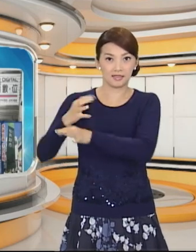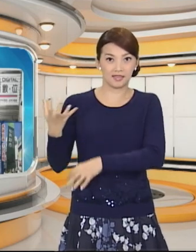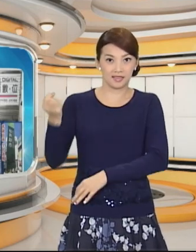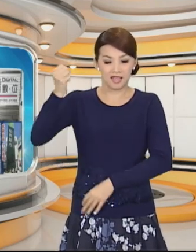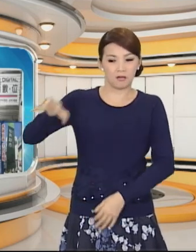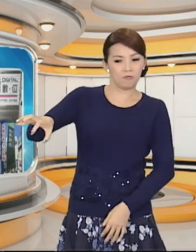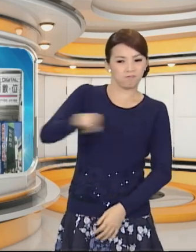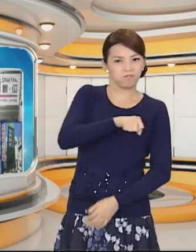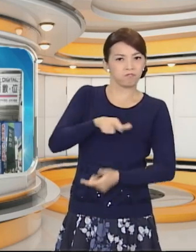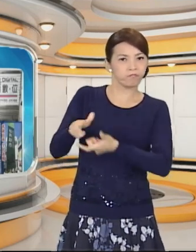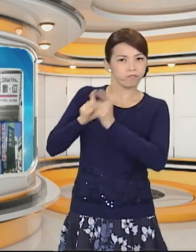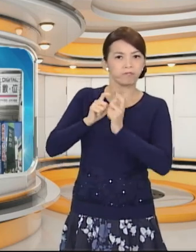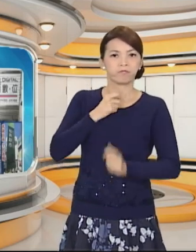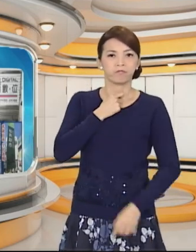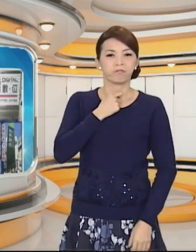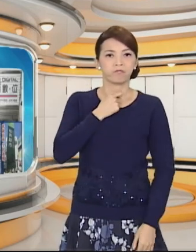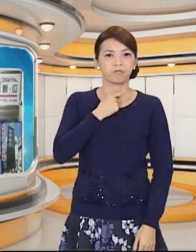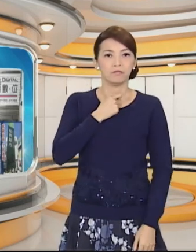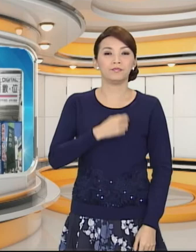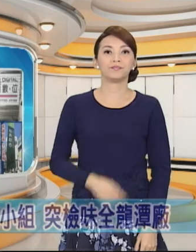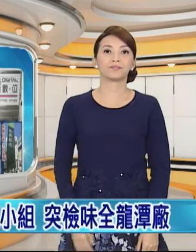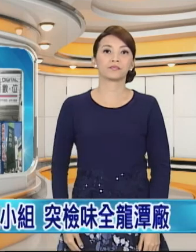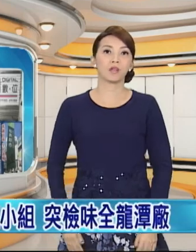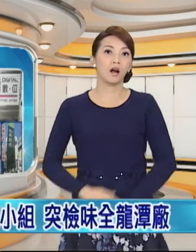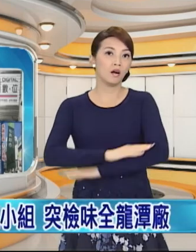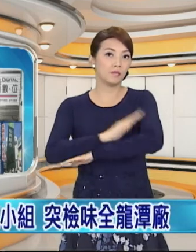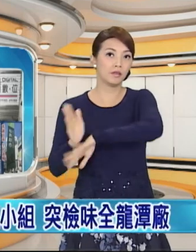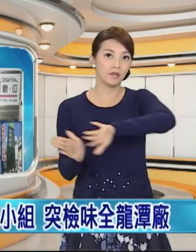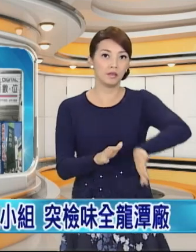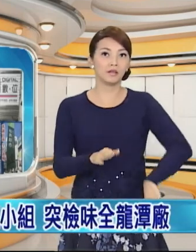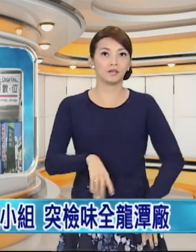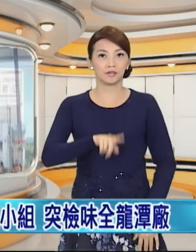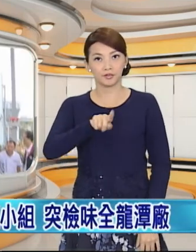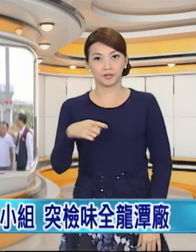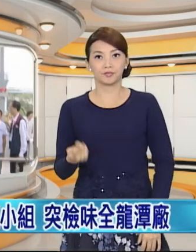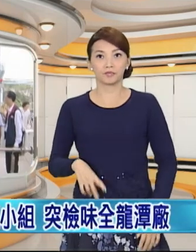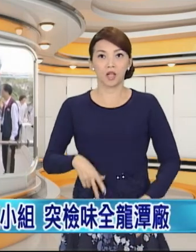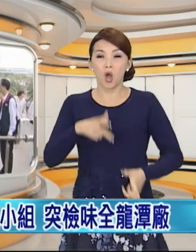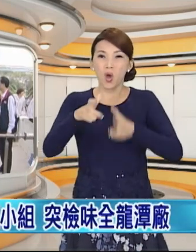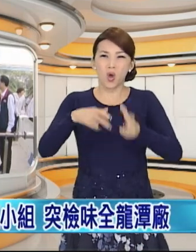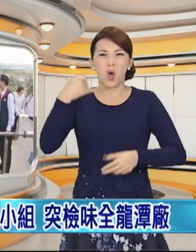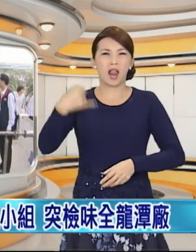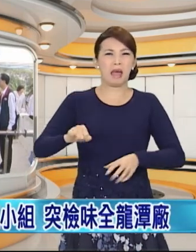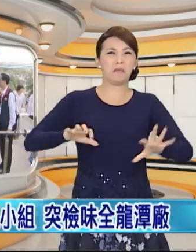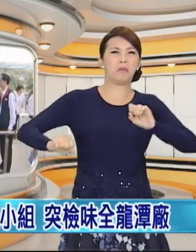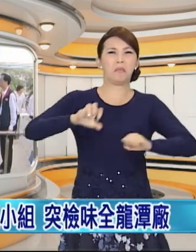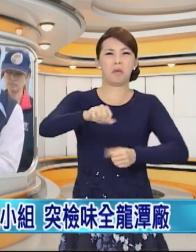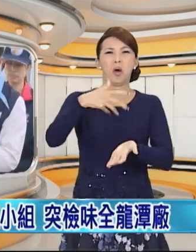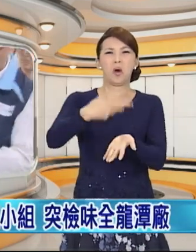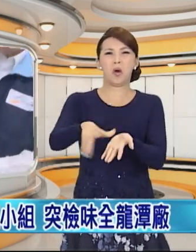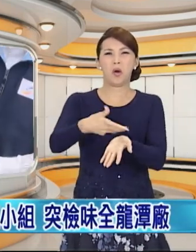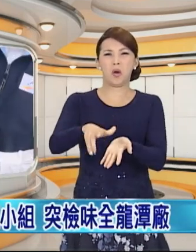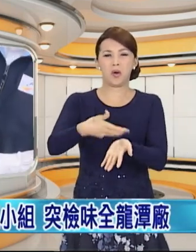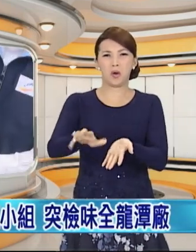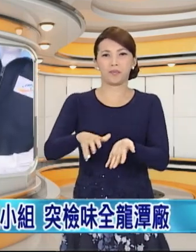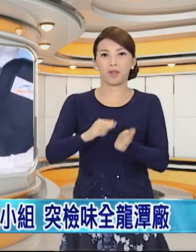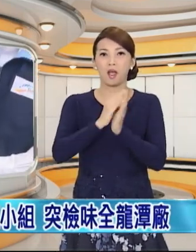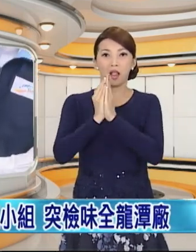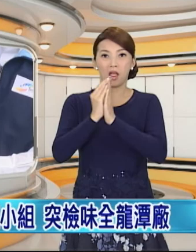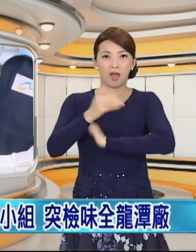而食安风暴是越演越烈。桃园县眼镜蛇专业食品稽查小组在昨天